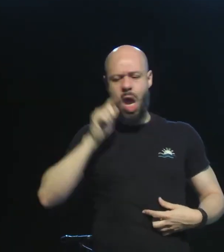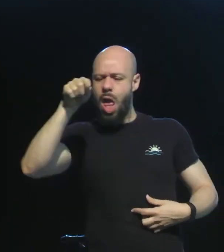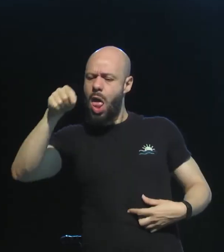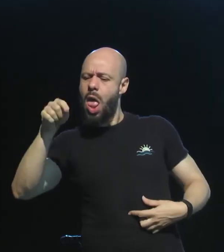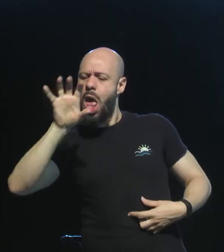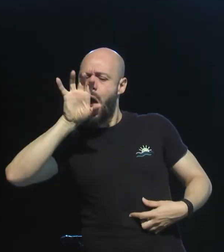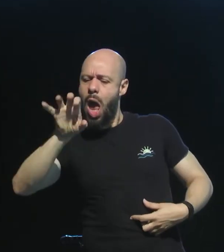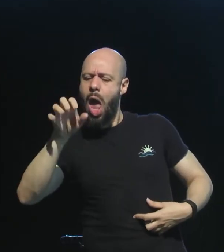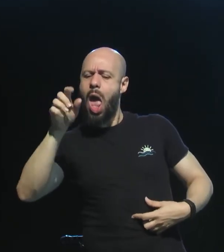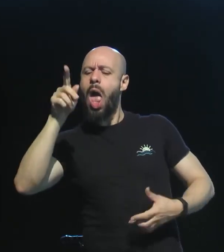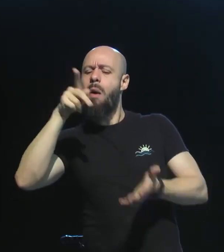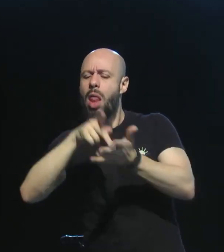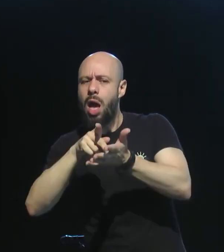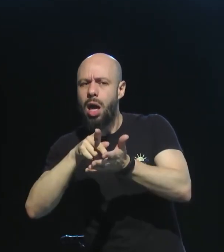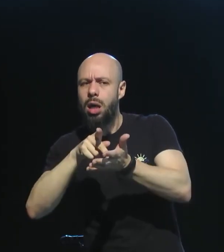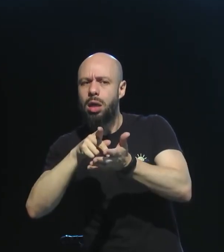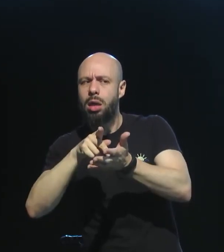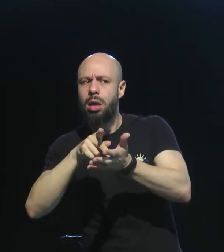Você concorda com isso?